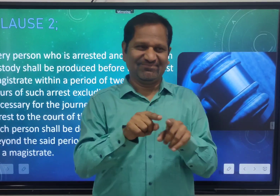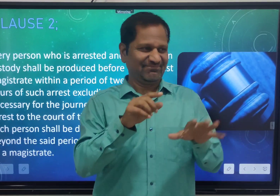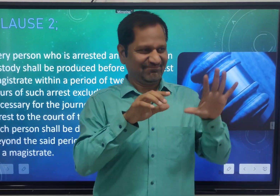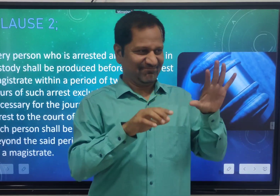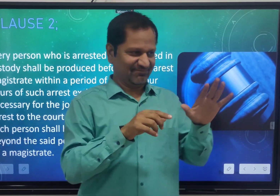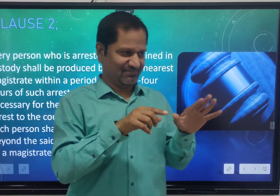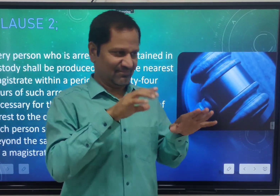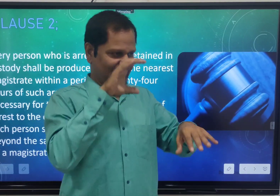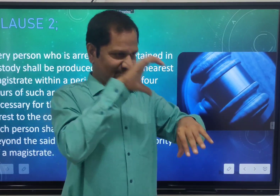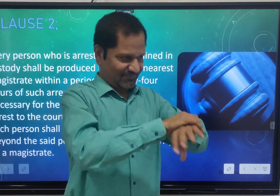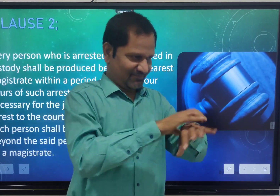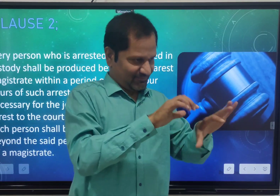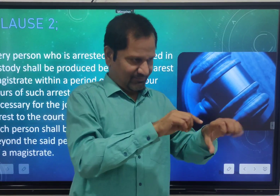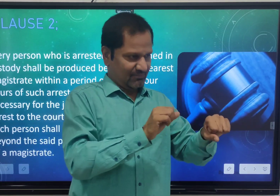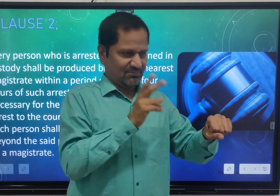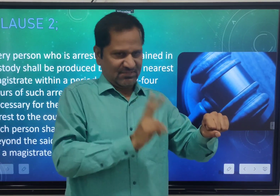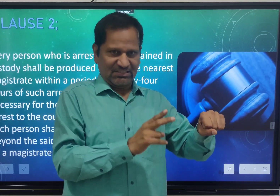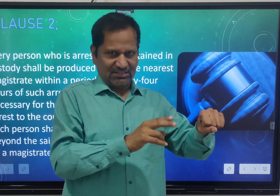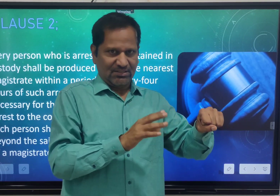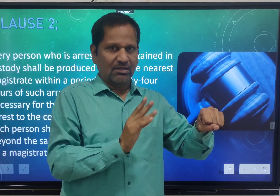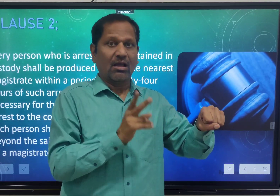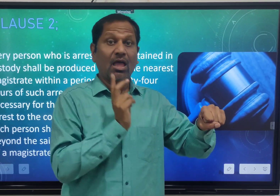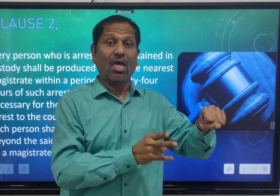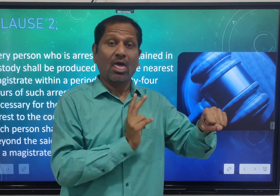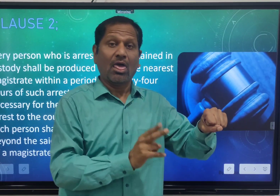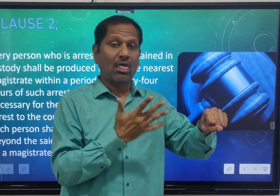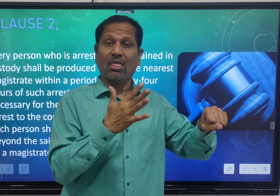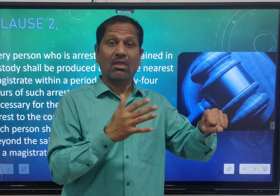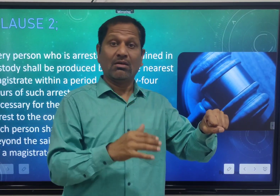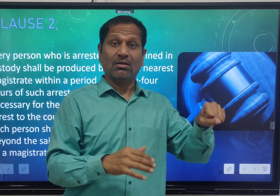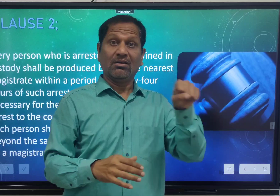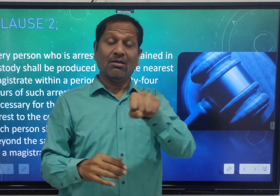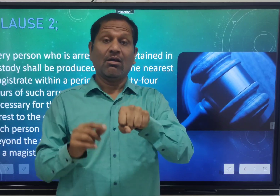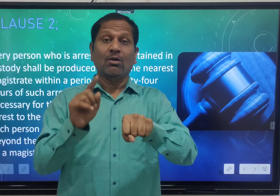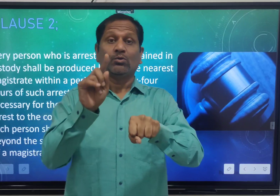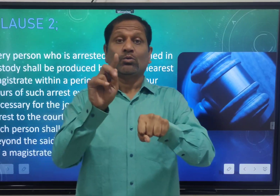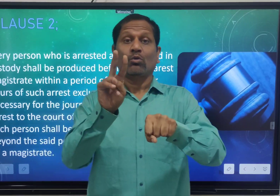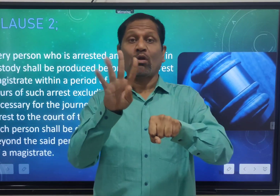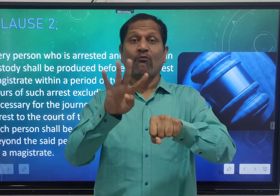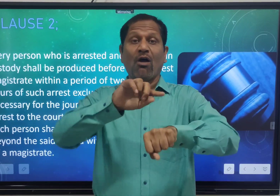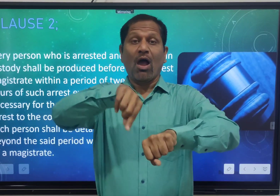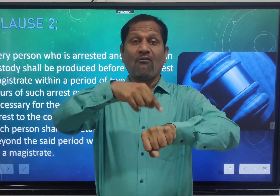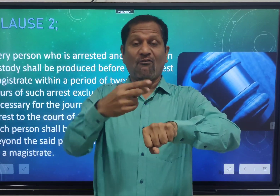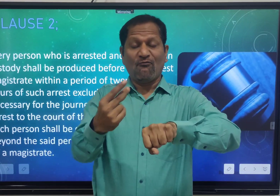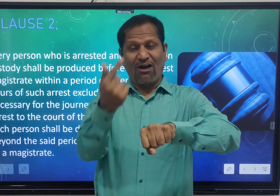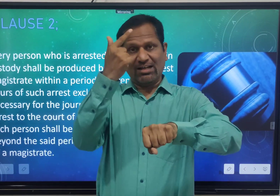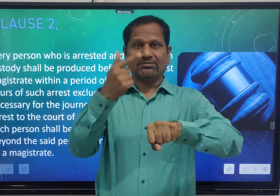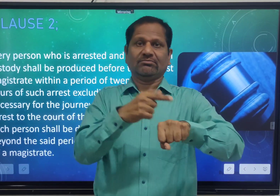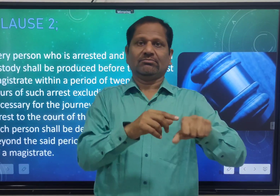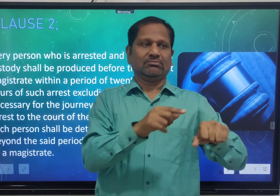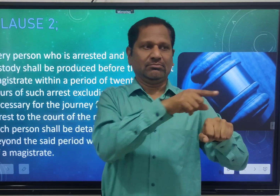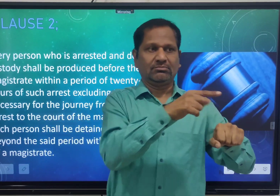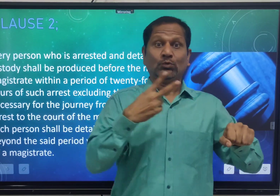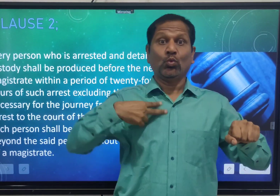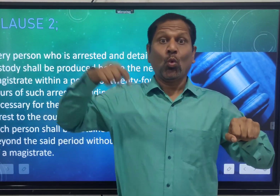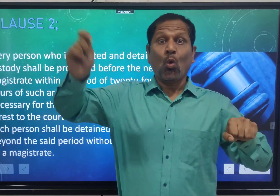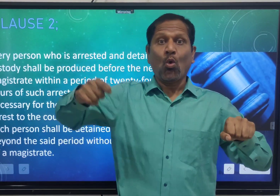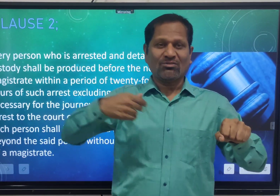द नियरेस्ट मजिस्ट्रेट विद इन ए पीरियड ऑफ 24 आवर्स। 24 घंटे के अंदर गिरफ्तारी जैसे ही होती